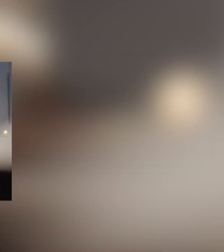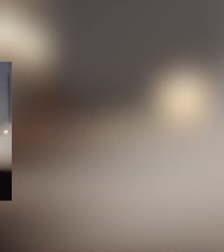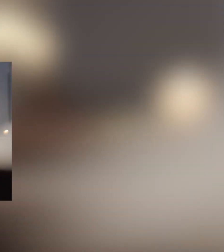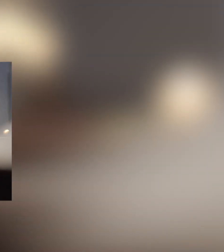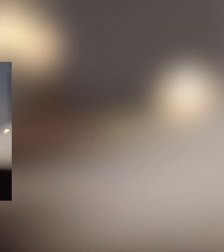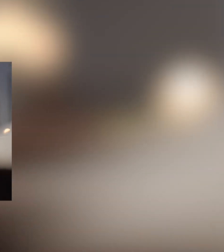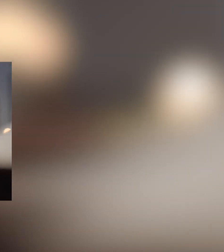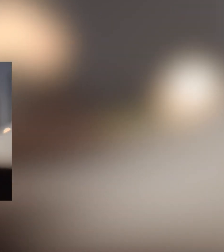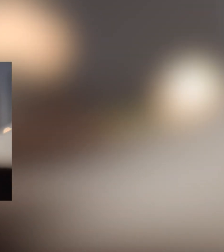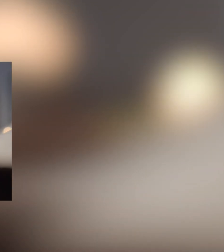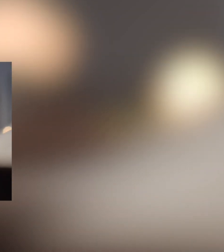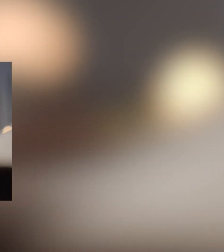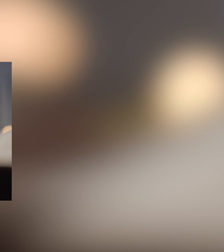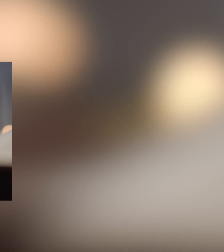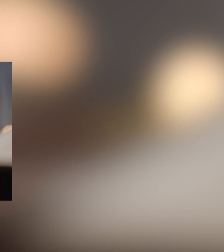fallen.